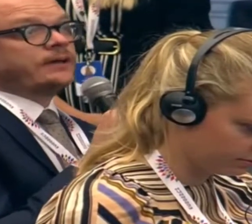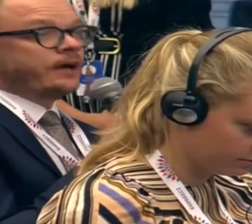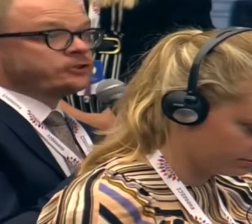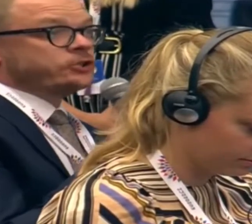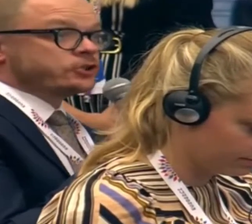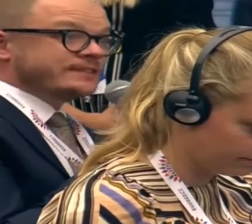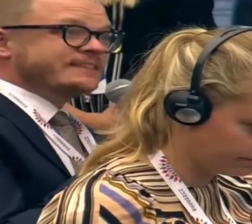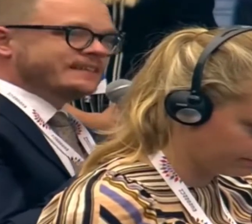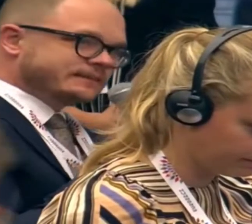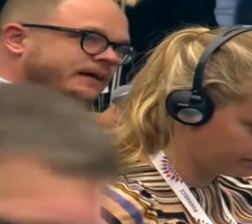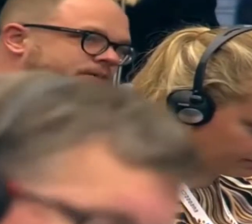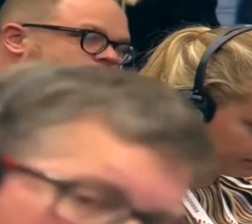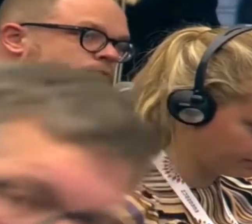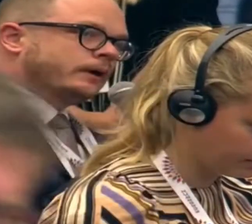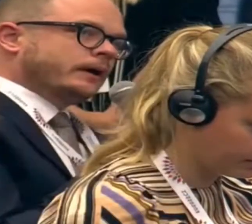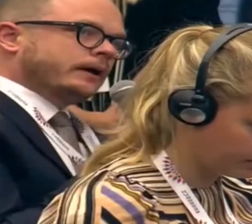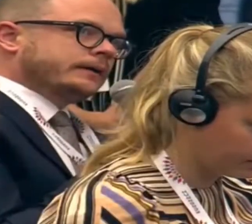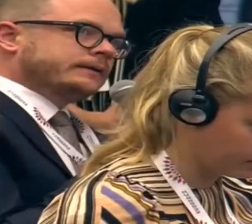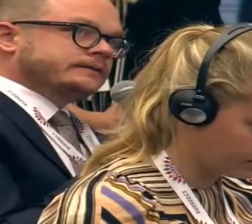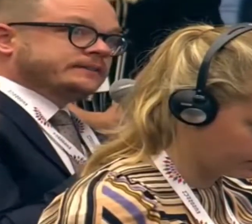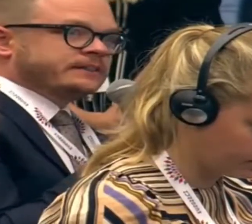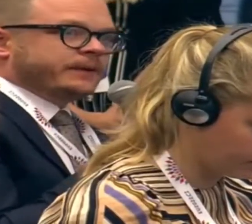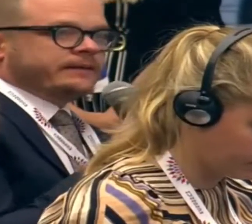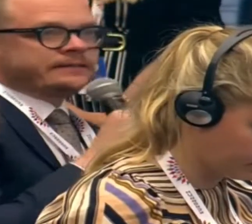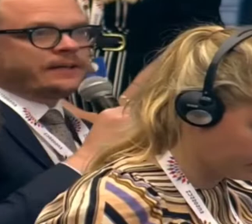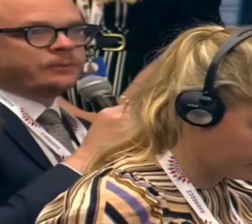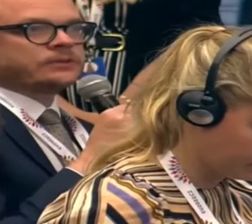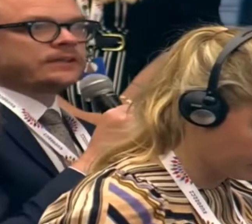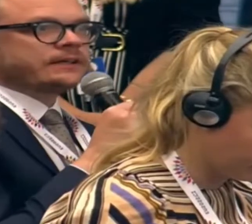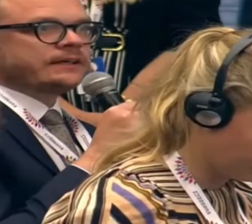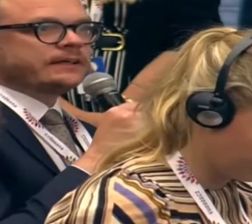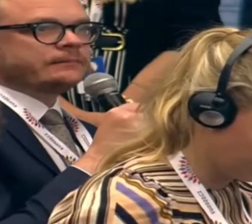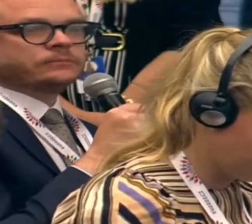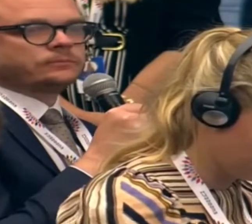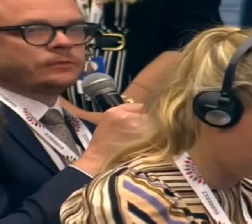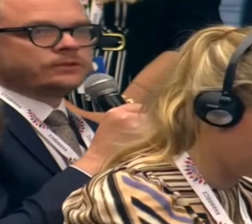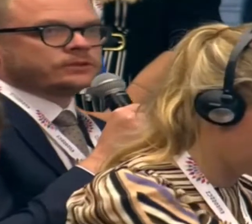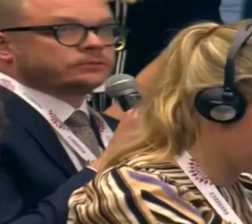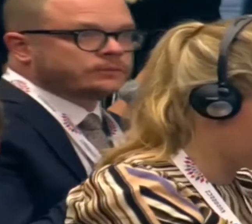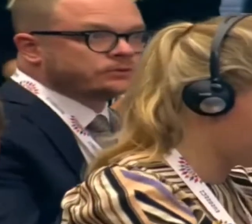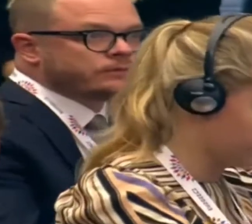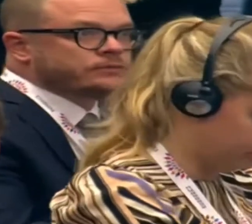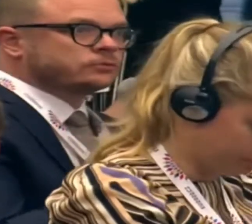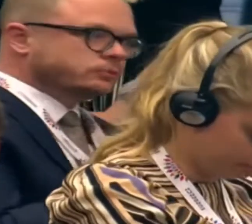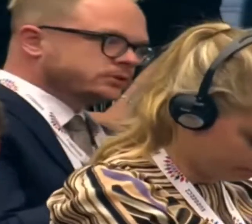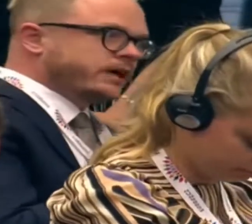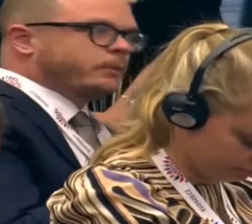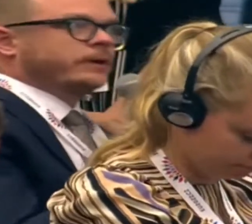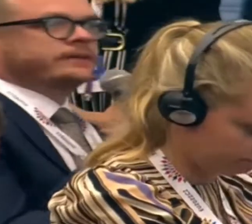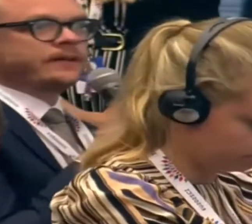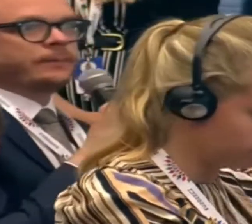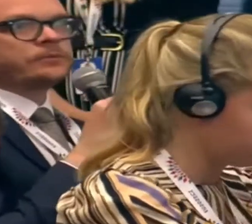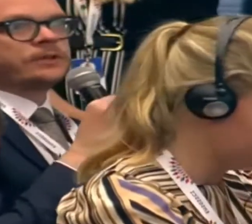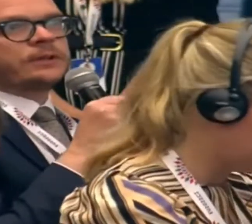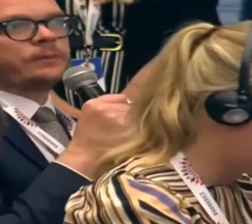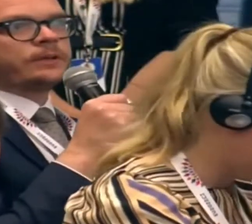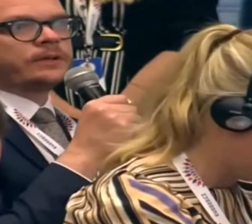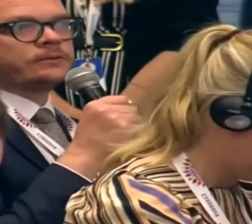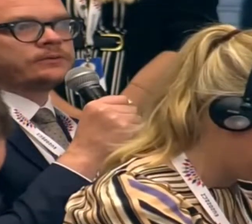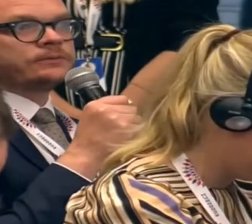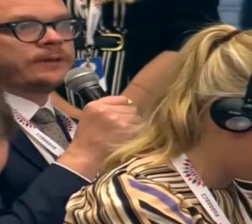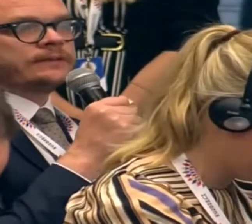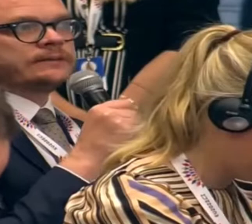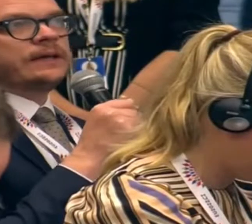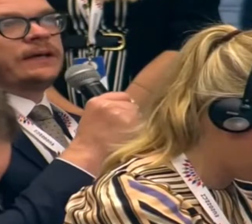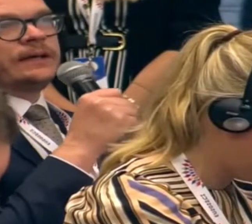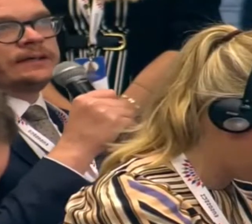od dalších členských států těch zbraní, které poskytly. Mluví se o tom na Slovensku, Česká republika taky poskytla poměrně